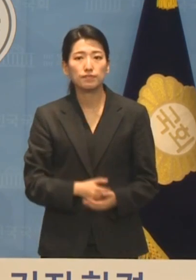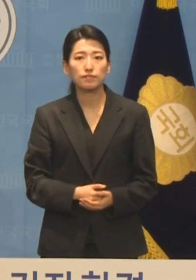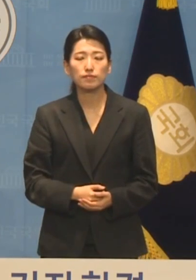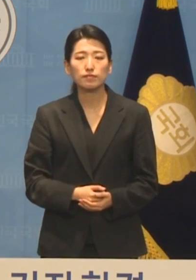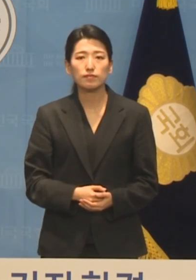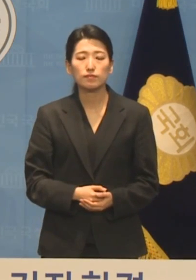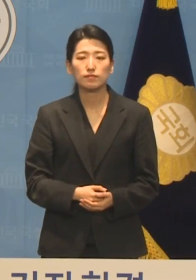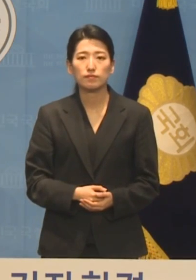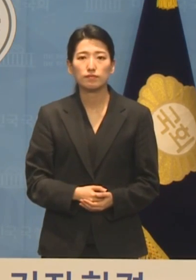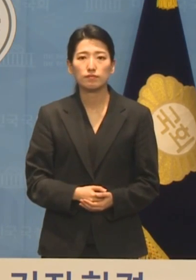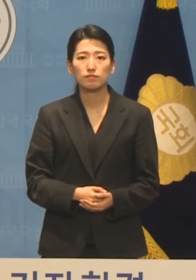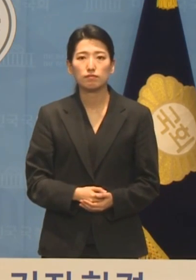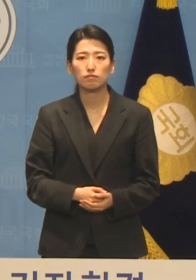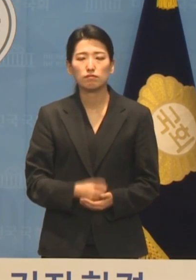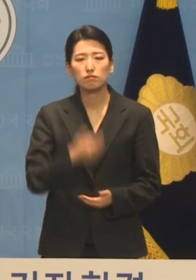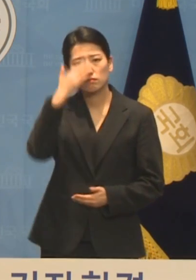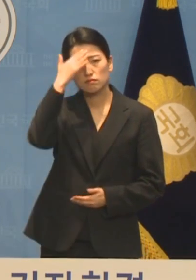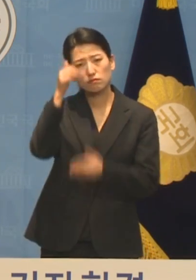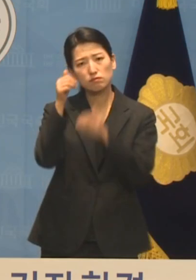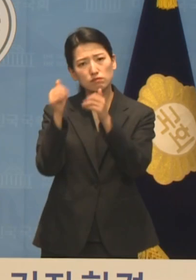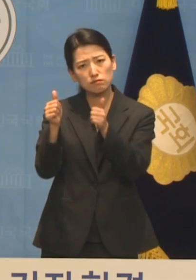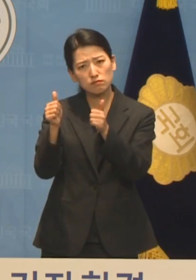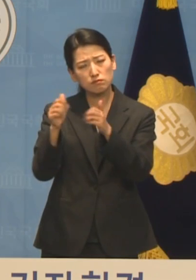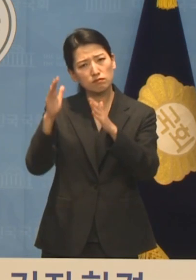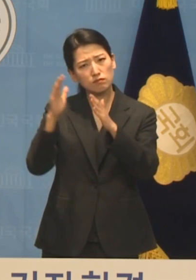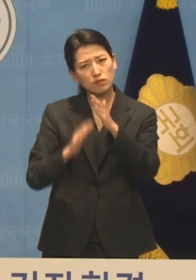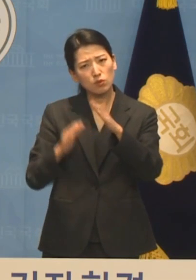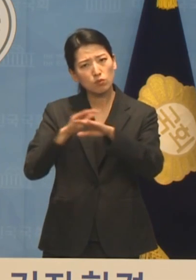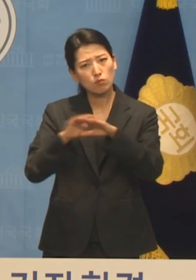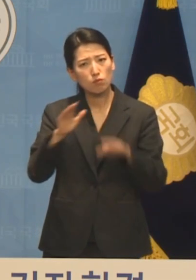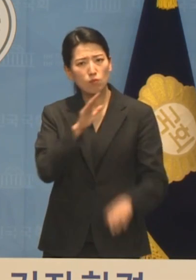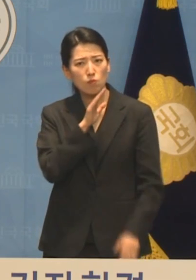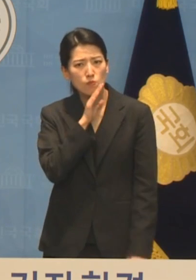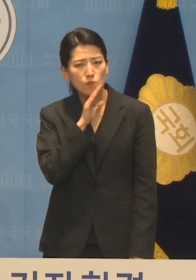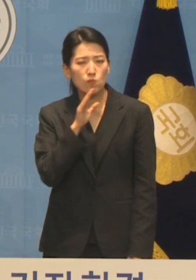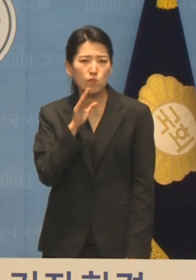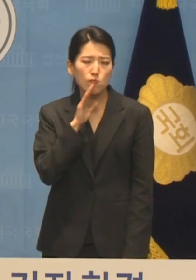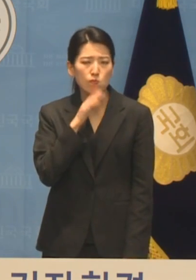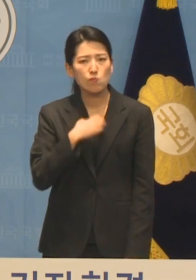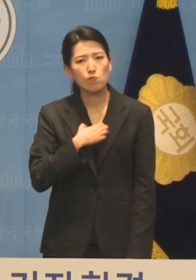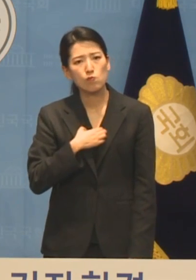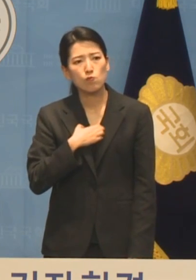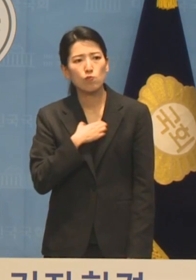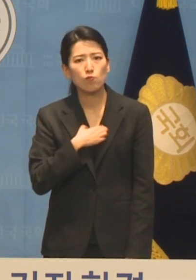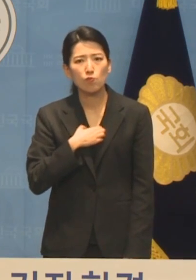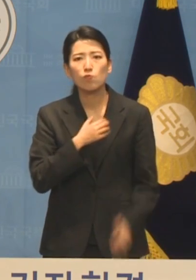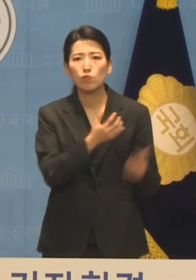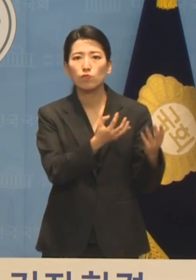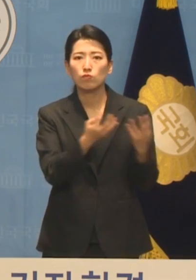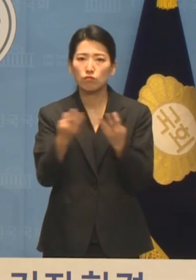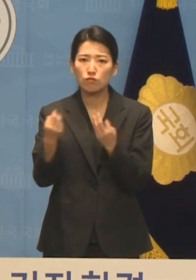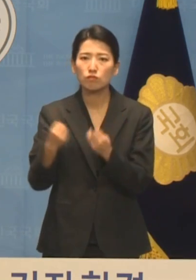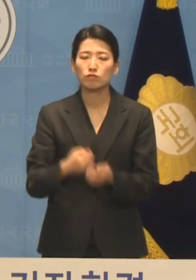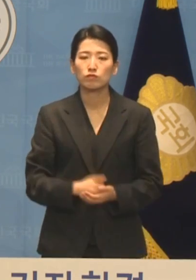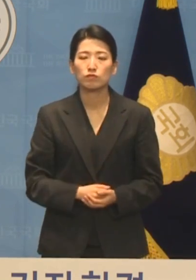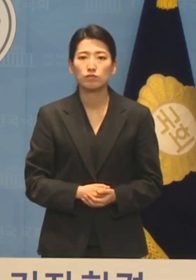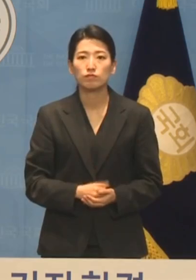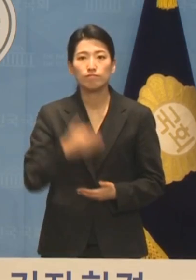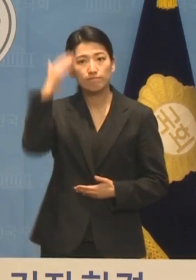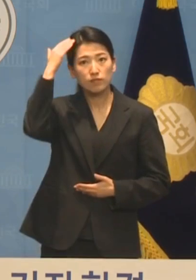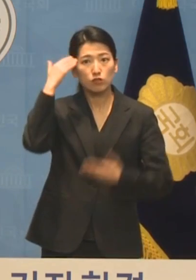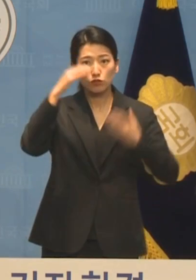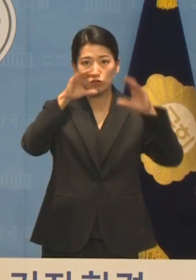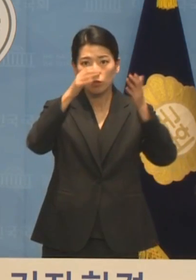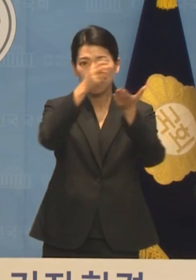탄핵 심판이 과연 공정하게 진행되고 있는지 우려를 가지고 계신데요. 우리나라 헌법은